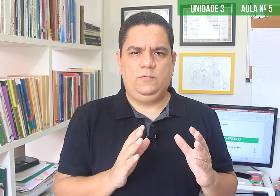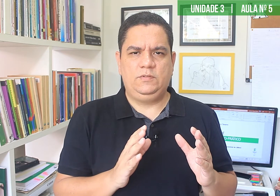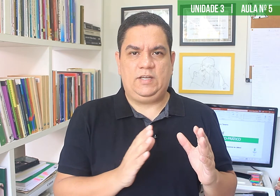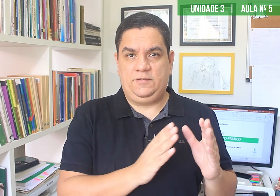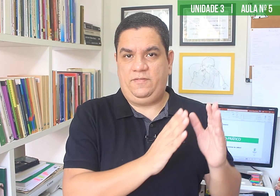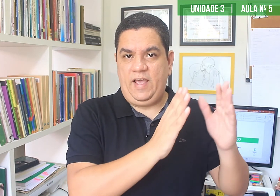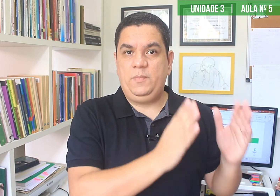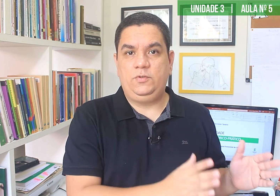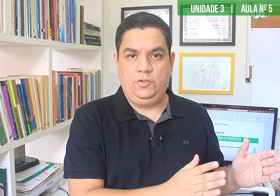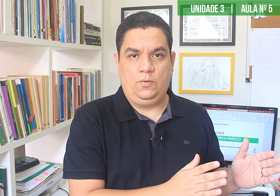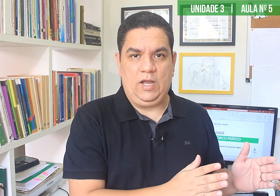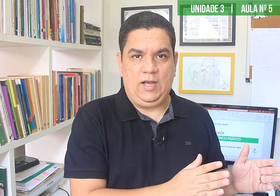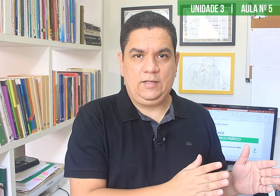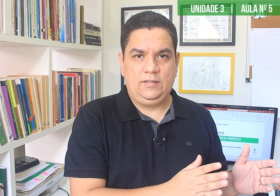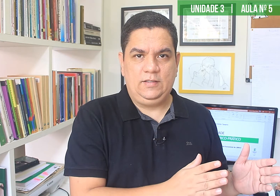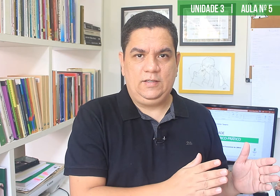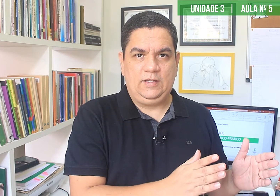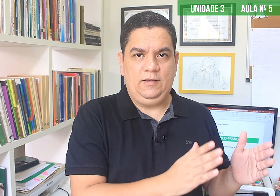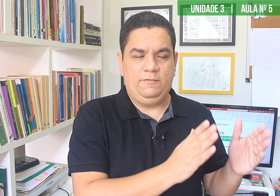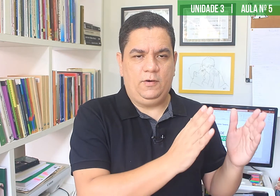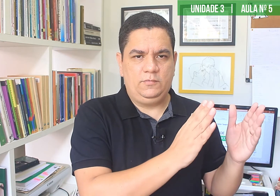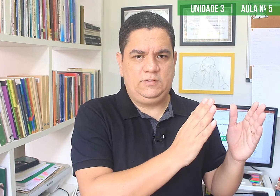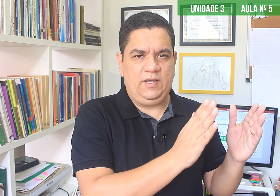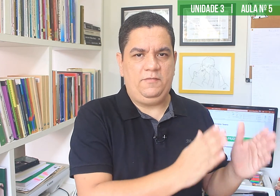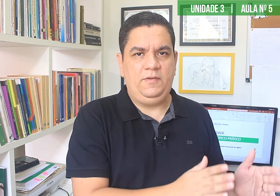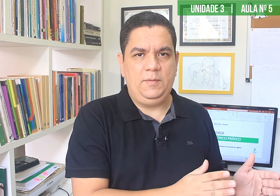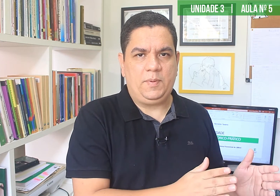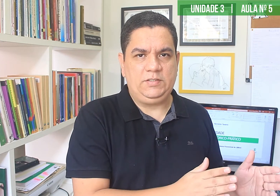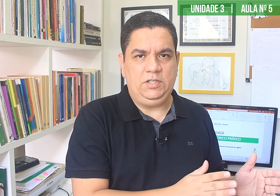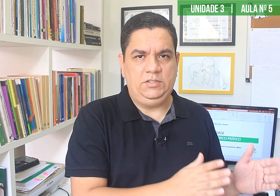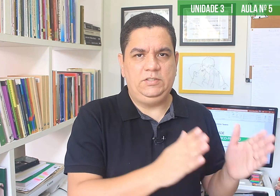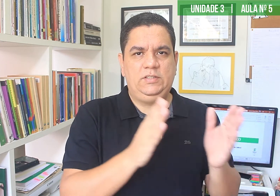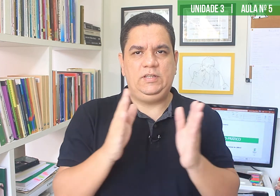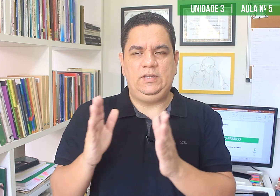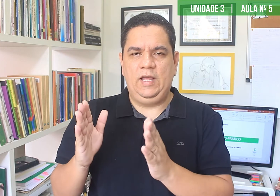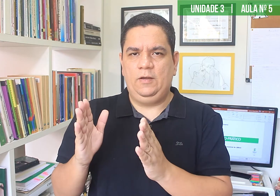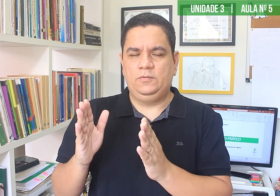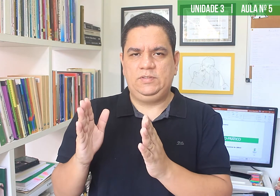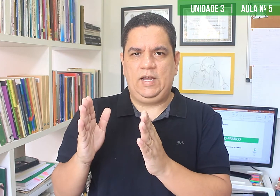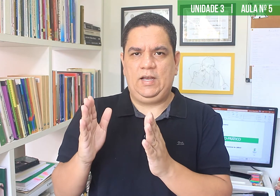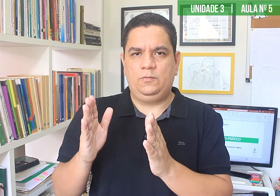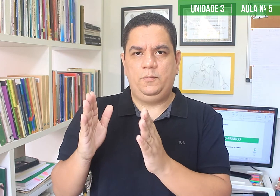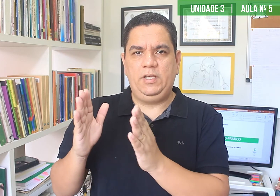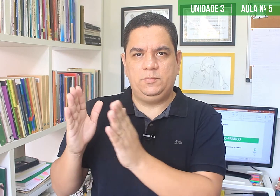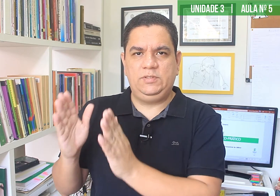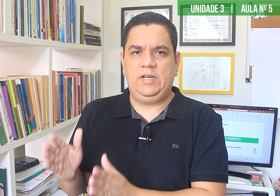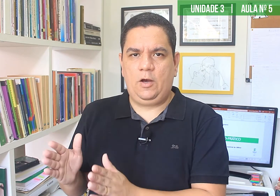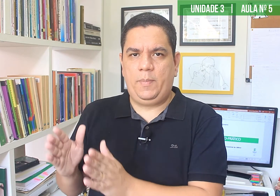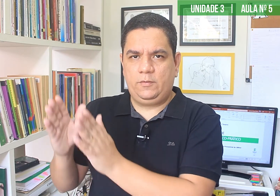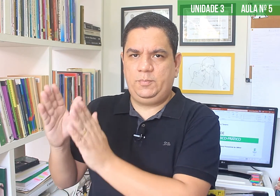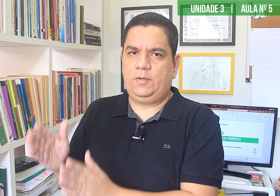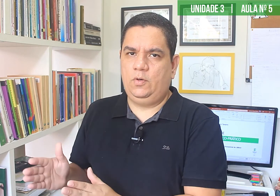uns advérbios de lugar que vão servir para a gente usar o mesmo sinal para os